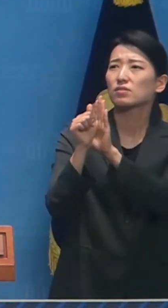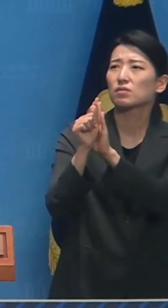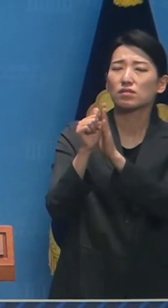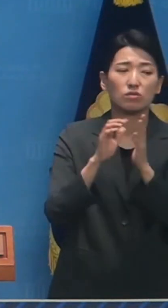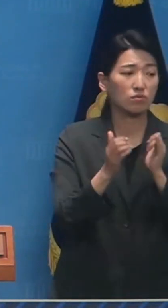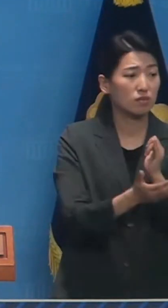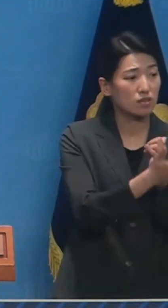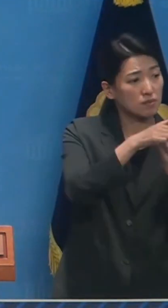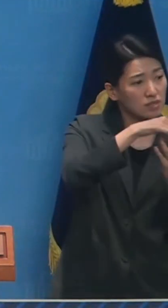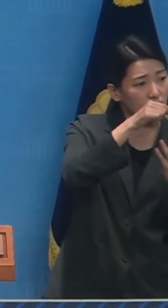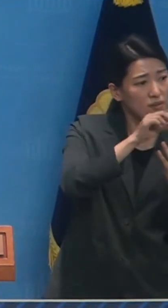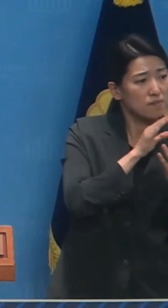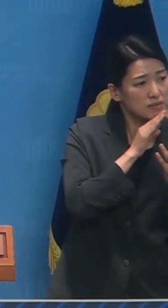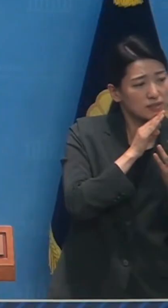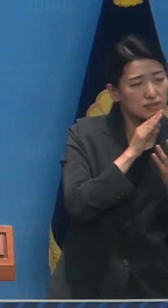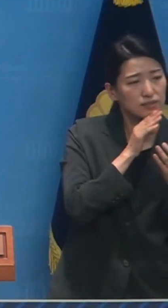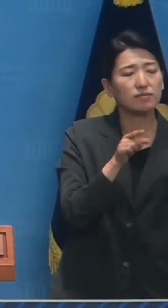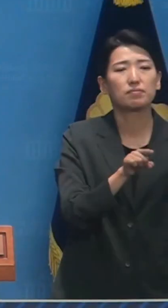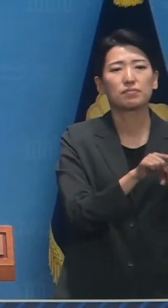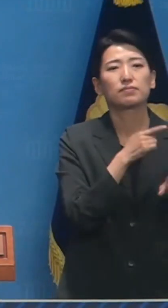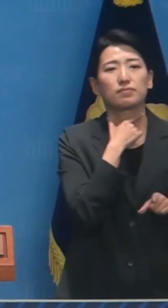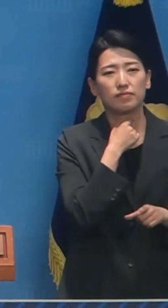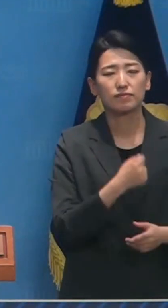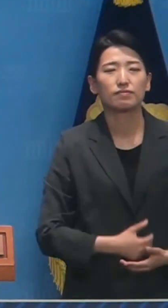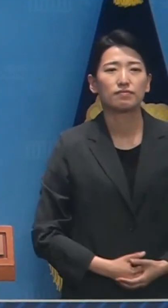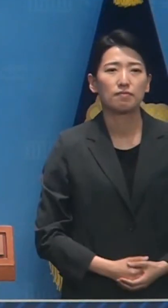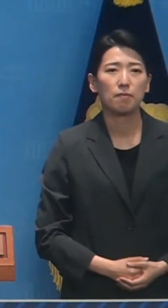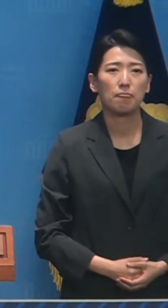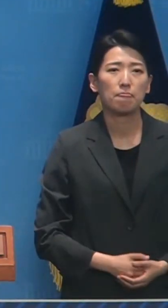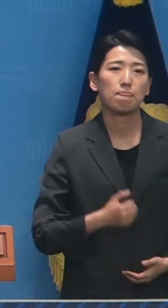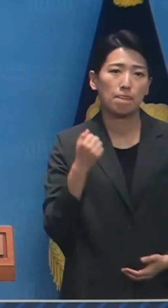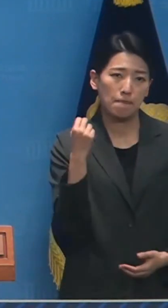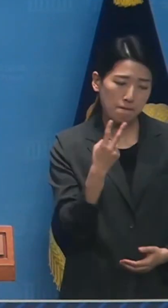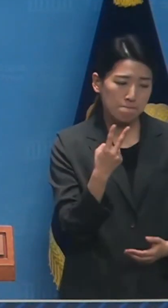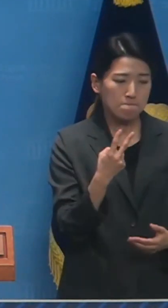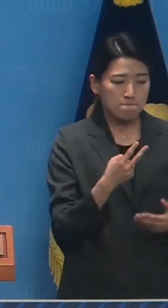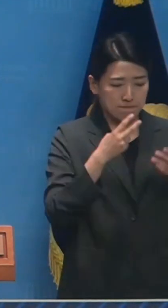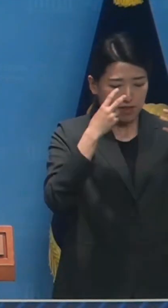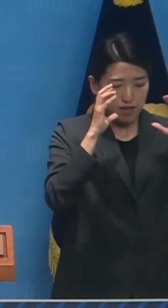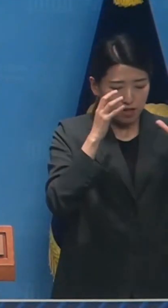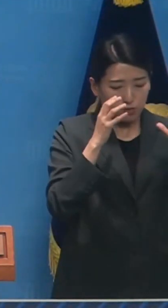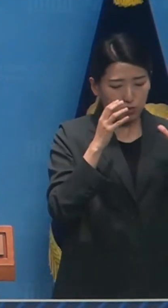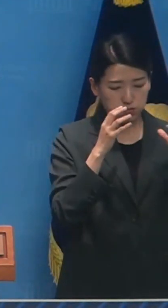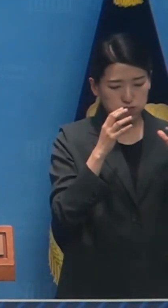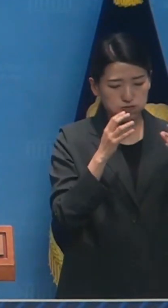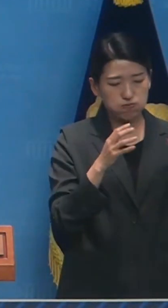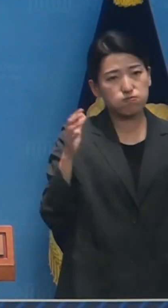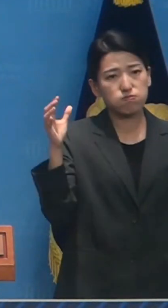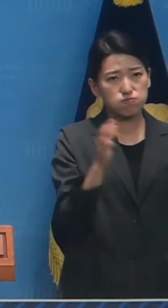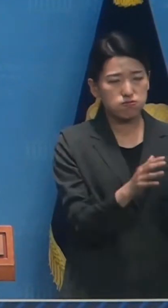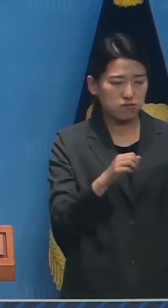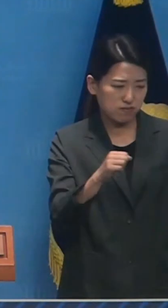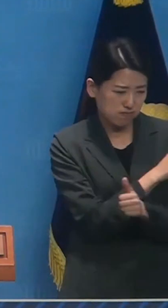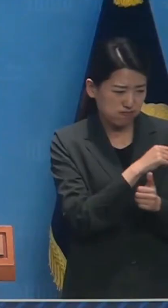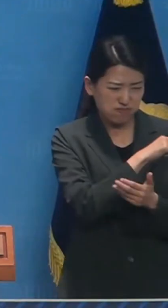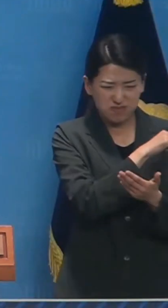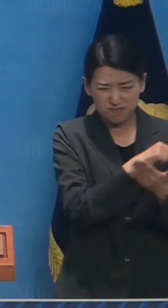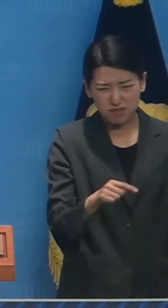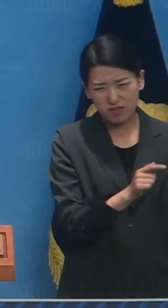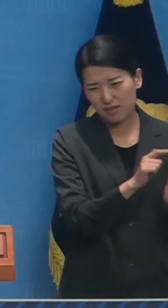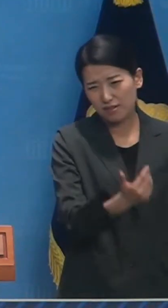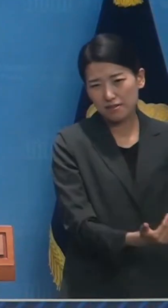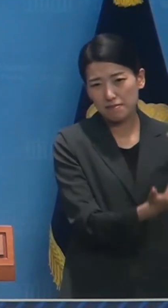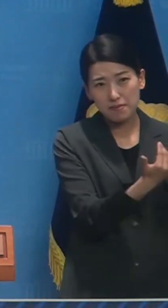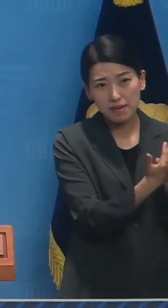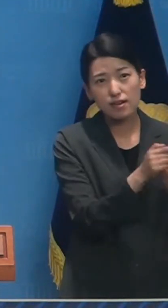국민들의 선택의 힘과 함께 유기 수용시설 피해 아동 등의 권리회복 특별법과 함께